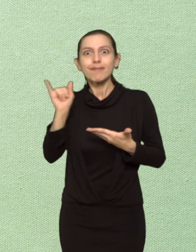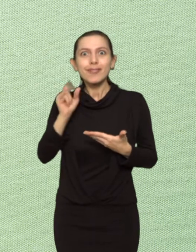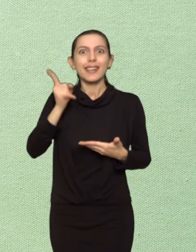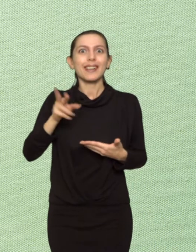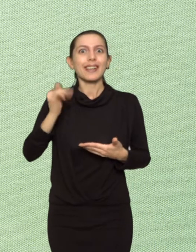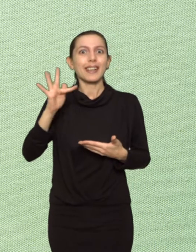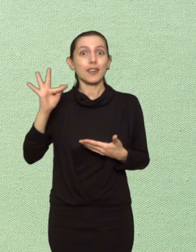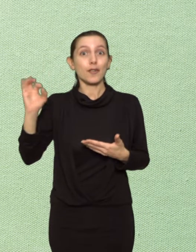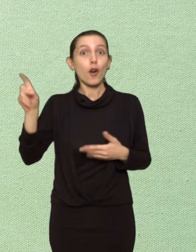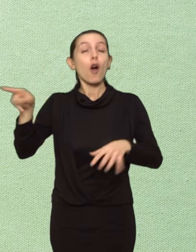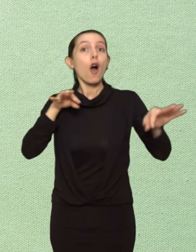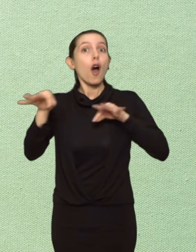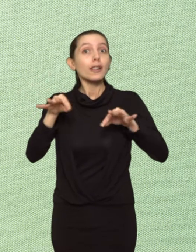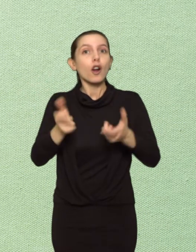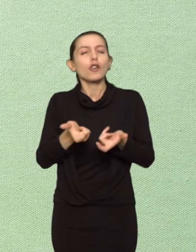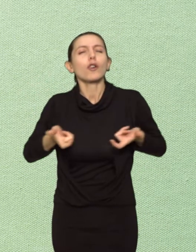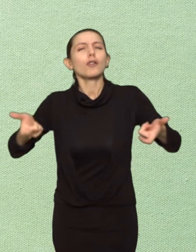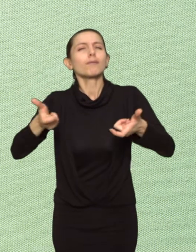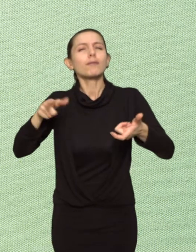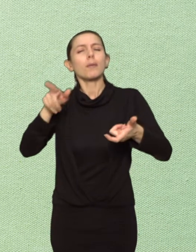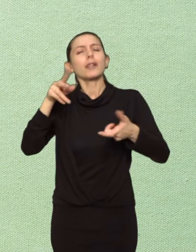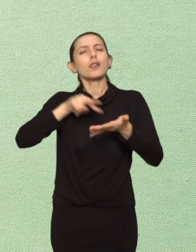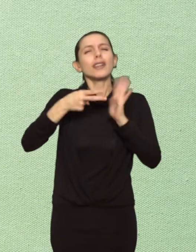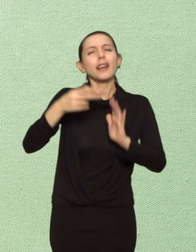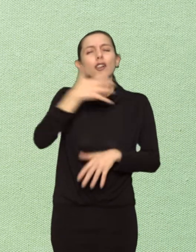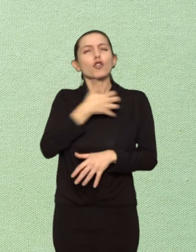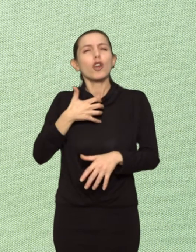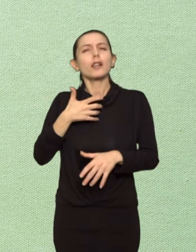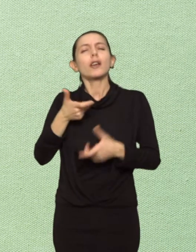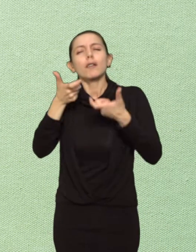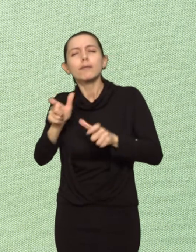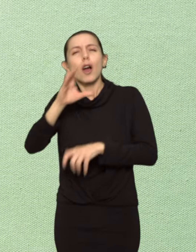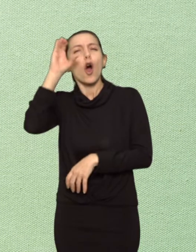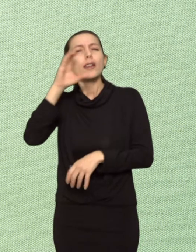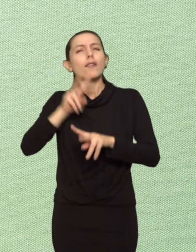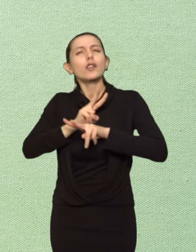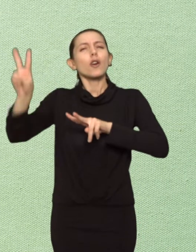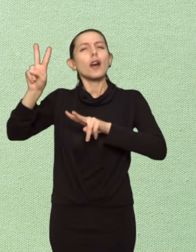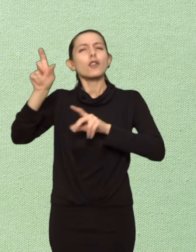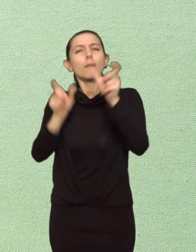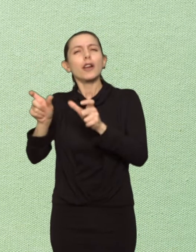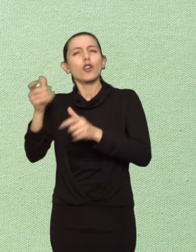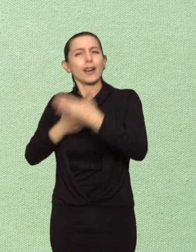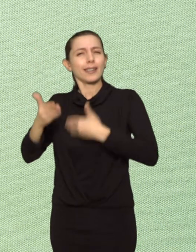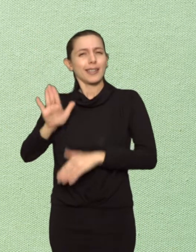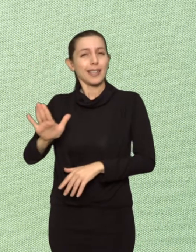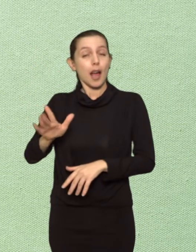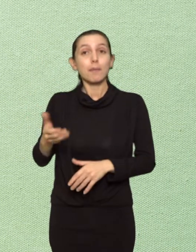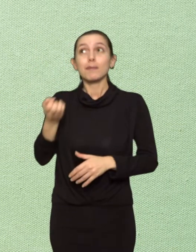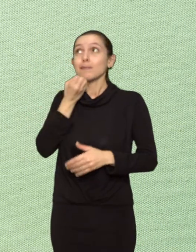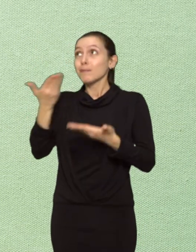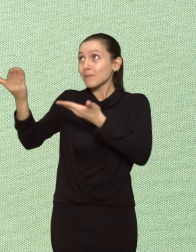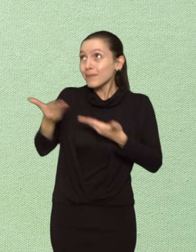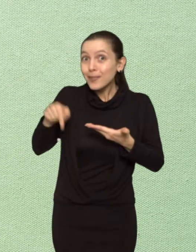Comitato Tecnico-Scientifico dell'Osservatorio Nazionale per le Persone con Disabilità. E ben trovato e grazie per